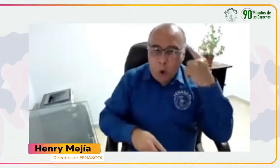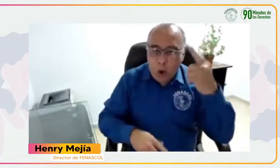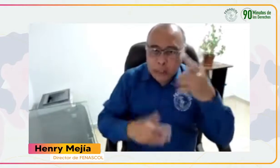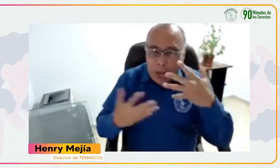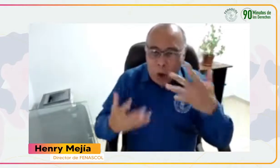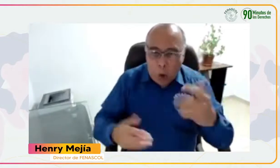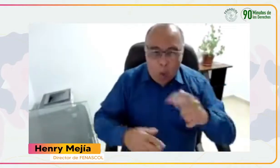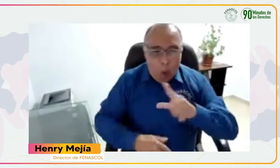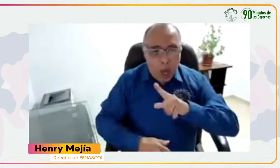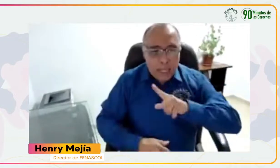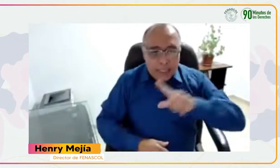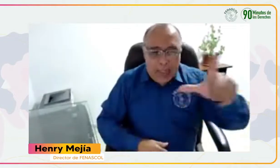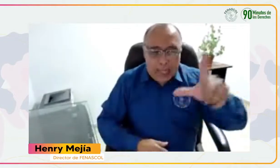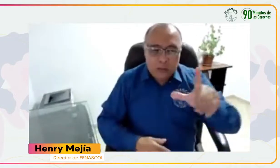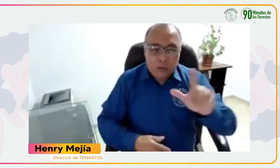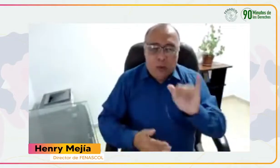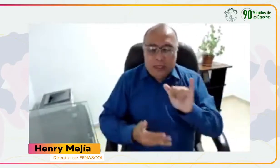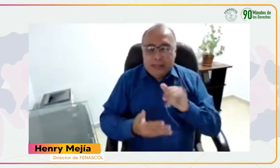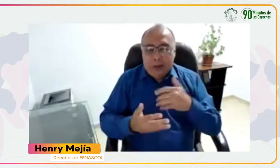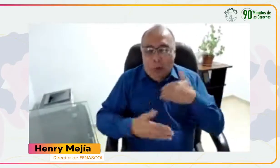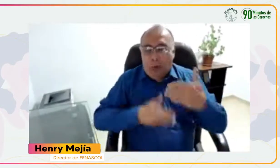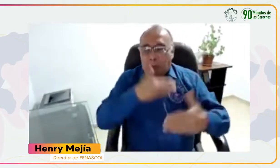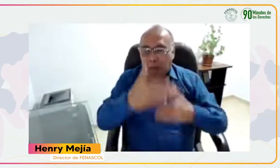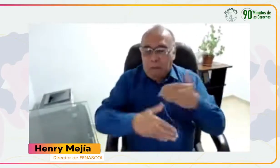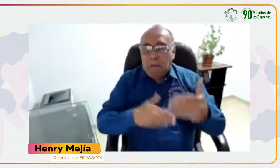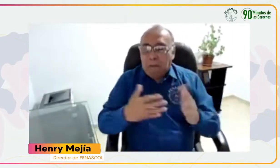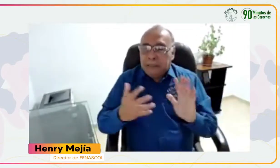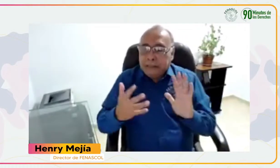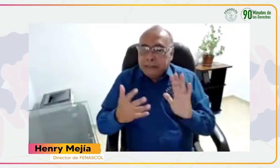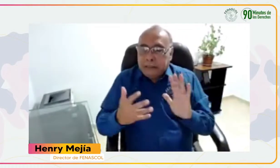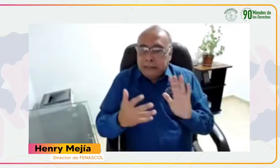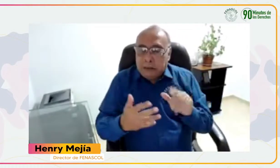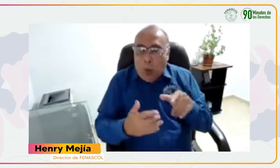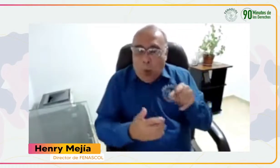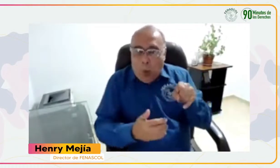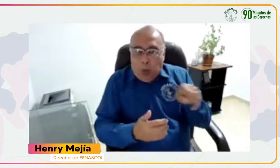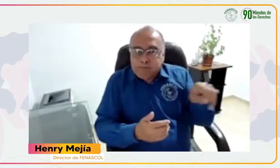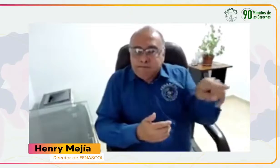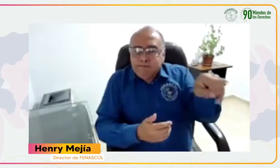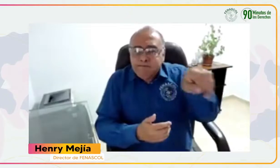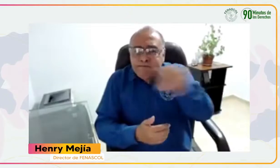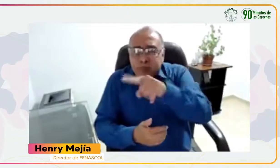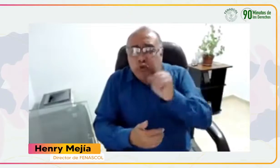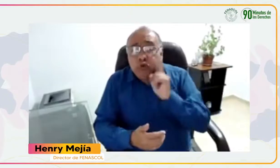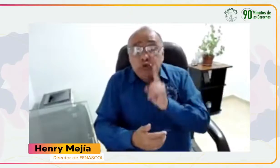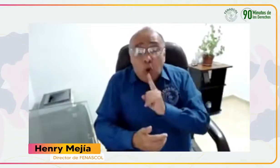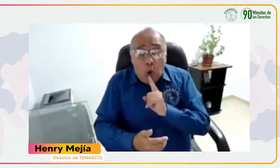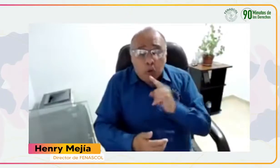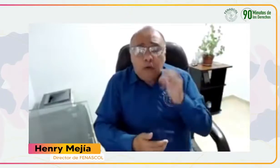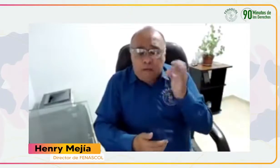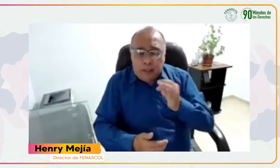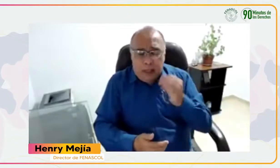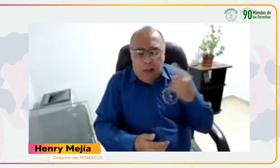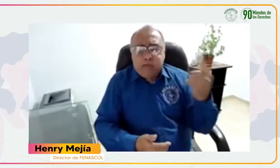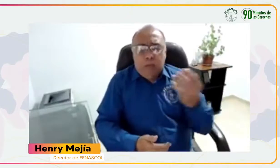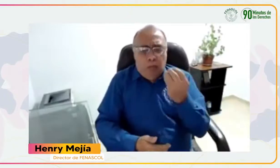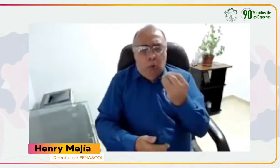tan importante y cómo esa proyección política y ese liderazgo también afecta a los procesos. Entonces,